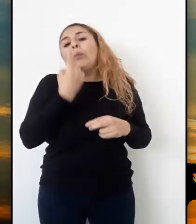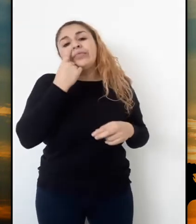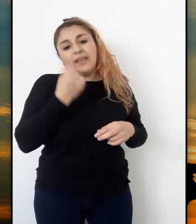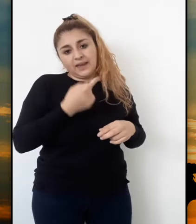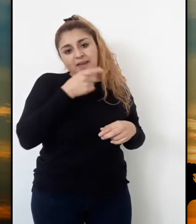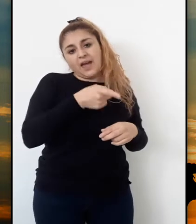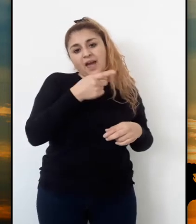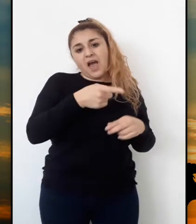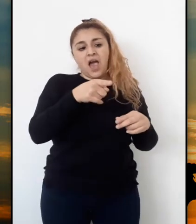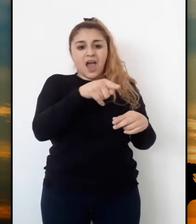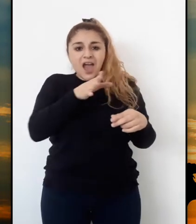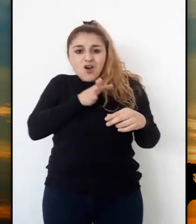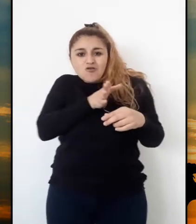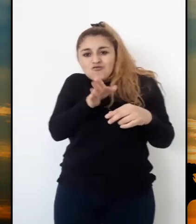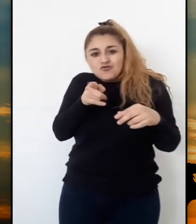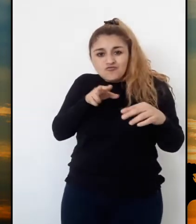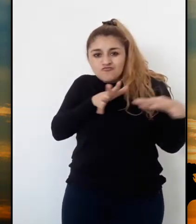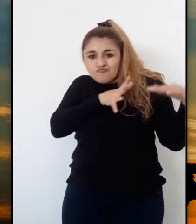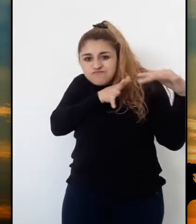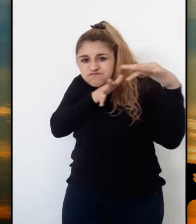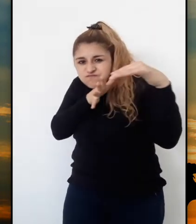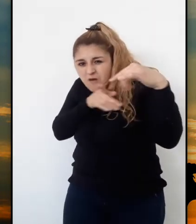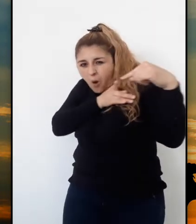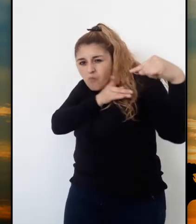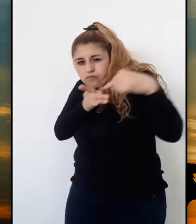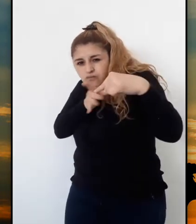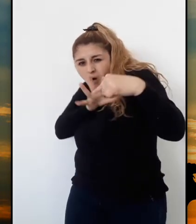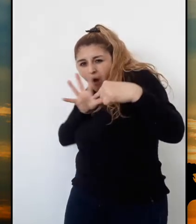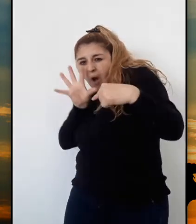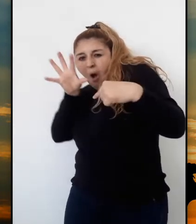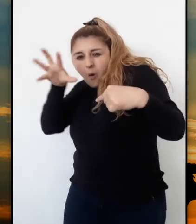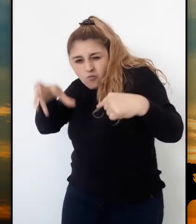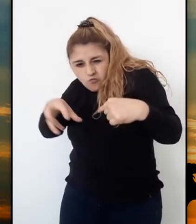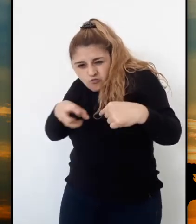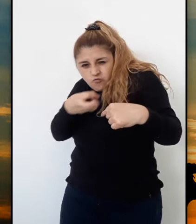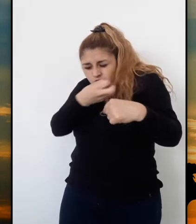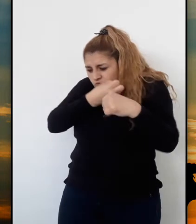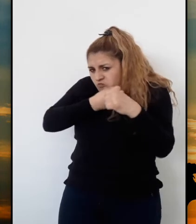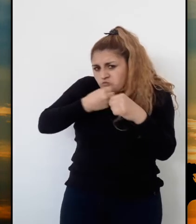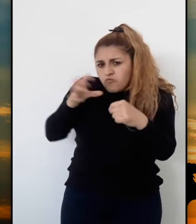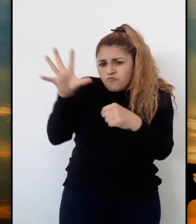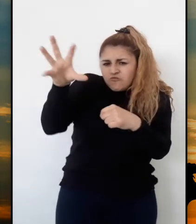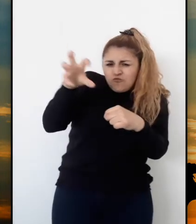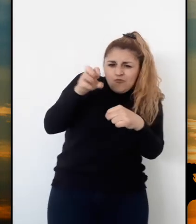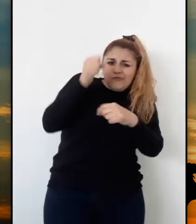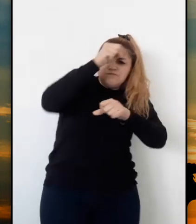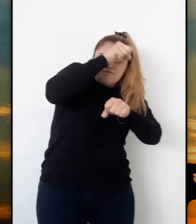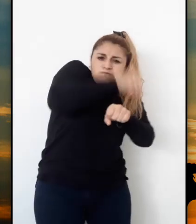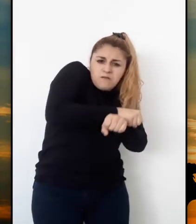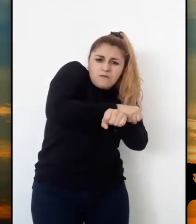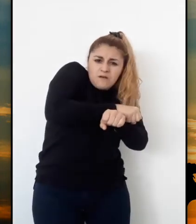fue acusado injustamente, puis mis en prison injustement. Puesto en